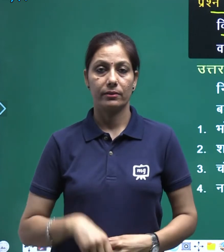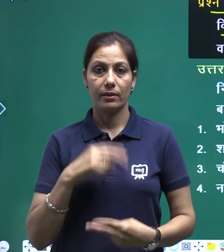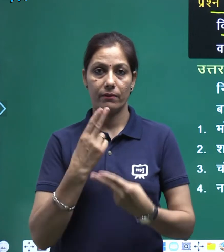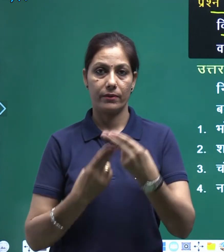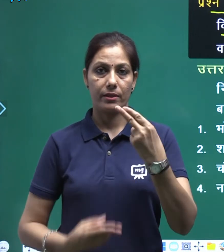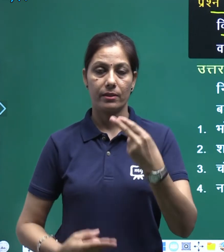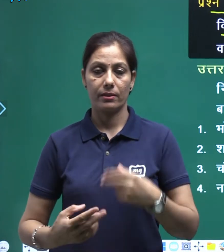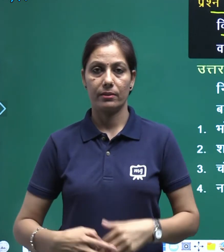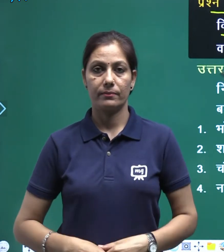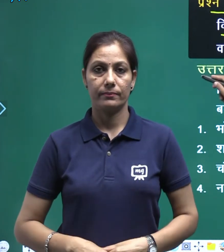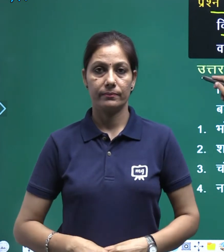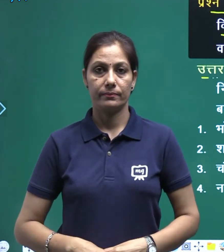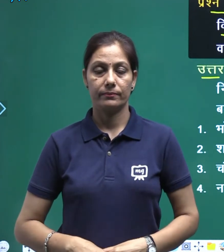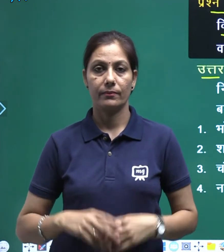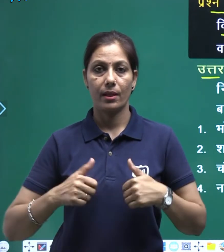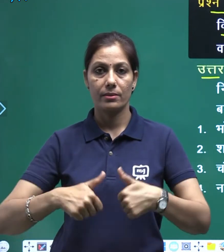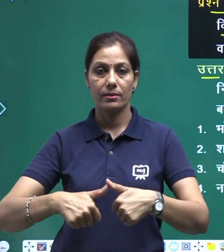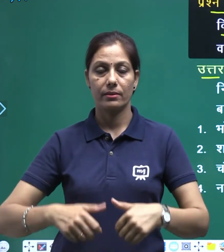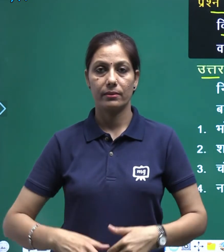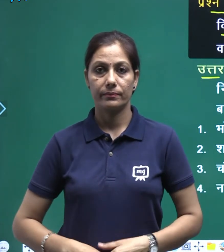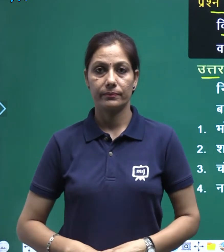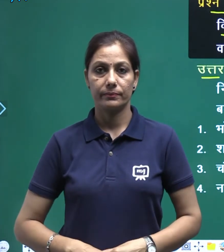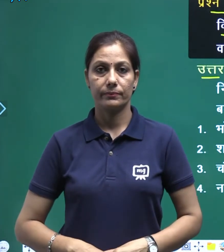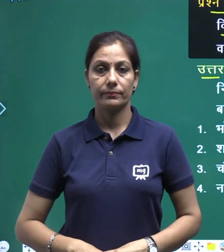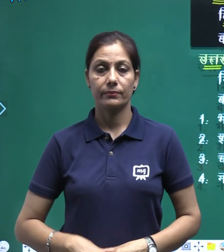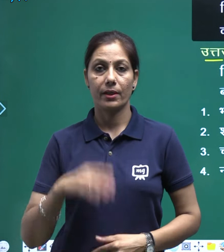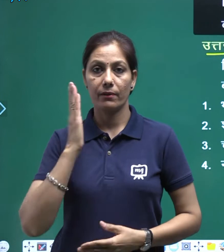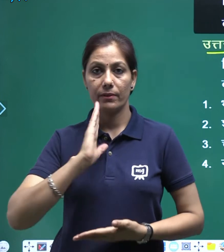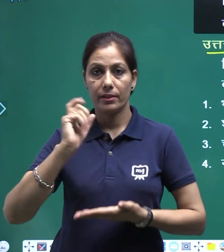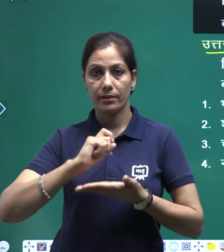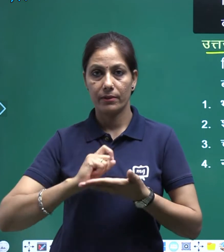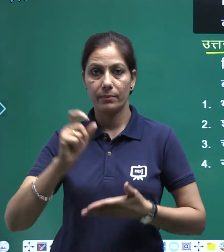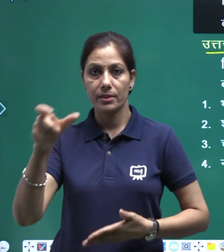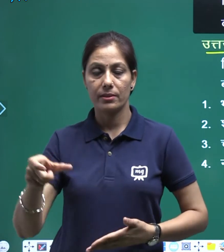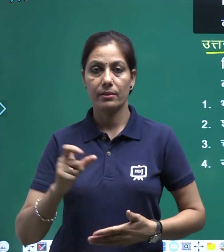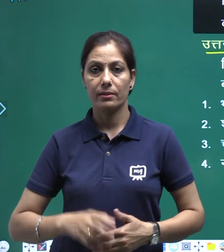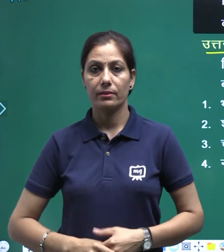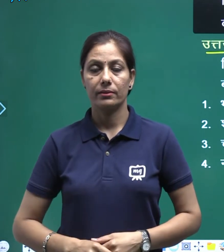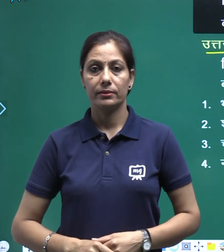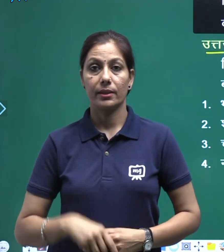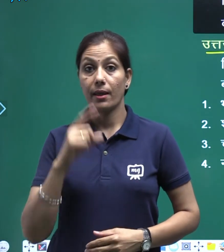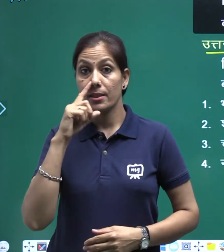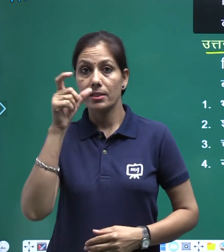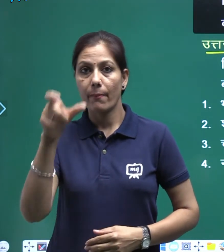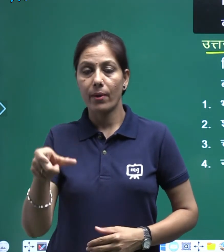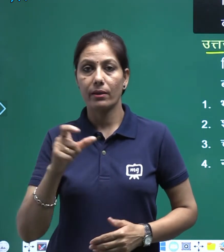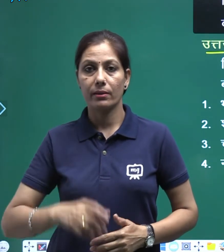वर्णन किया है? उत्तर है, कवि ने चंपा की